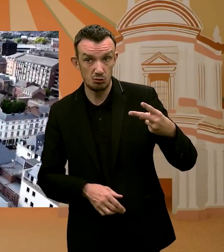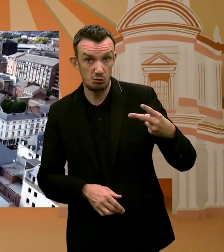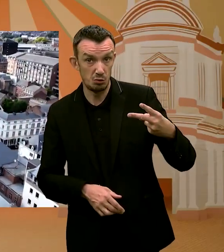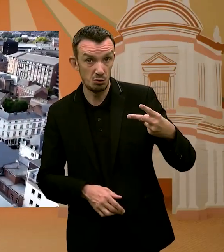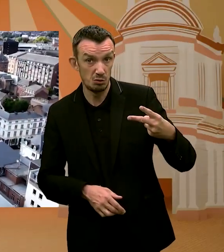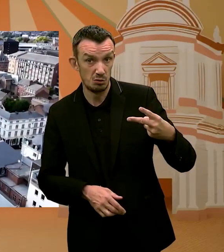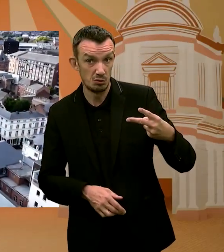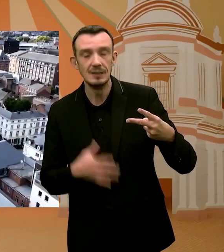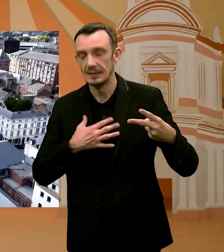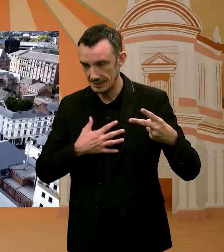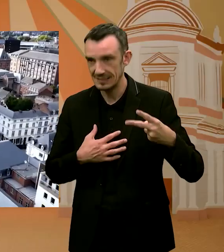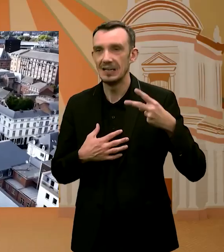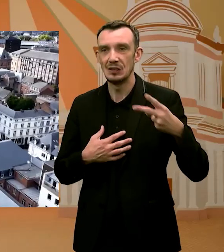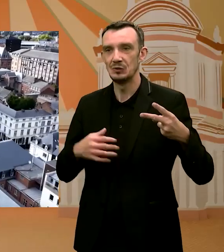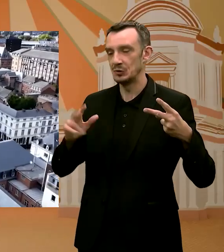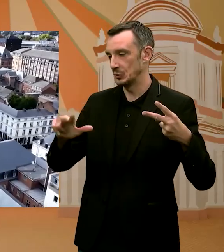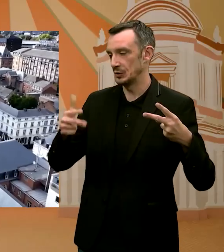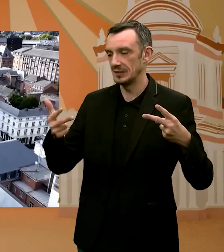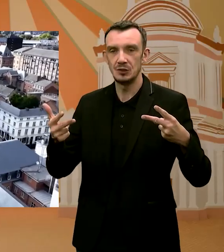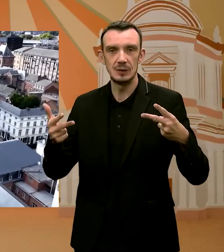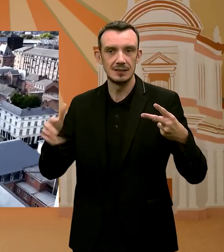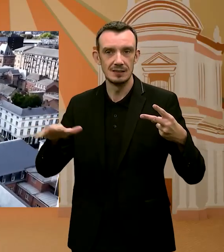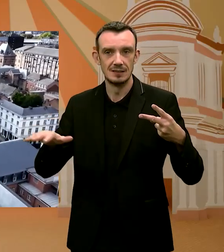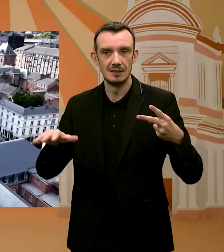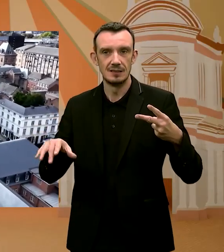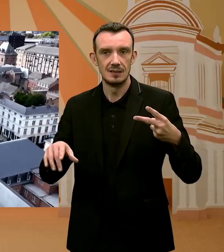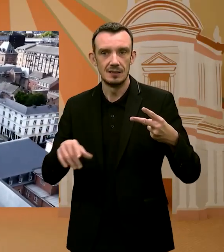Alors, Voilà. nous avons notre Alice. chasse Les d'argent. chasses d'argent. Je suis avec Liam.